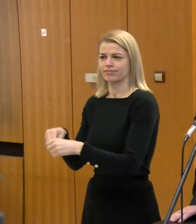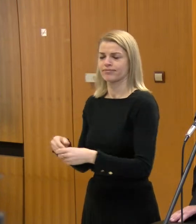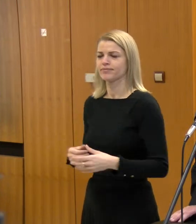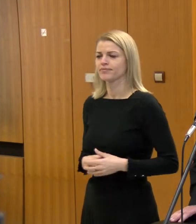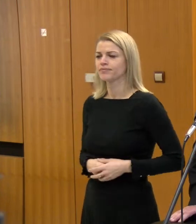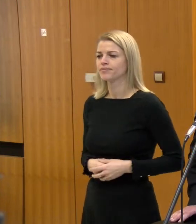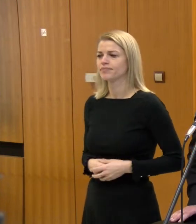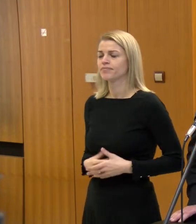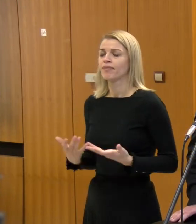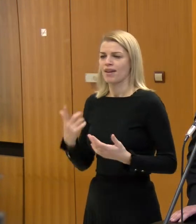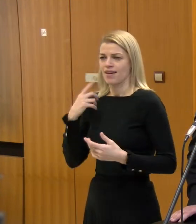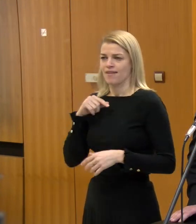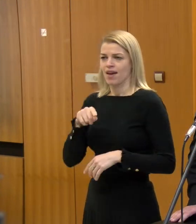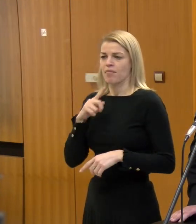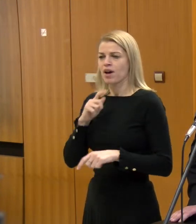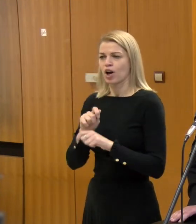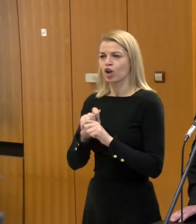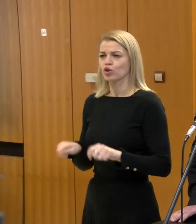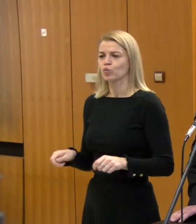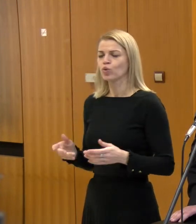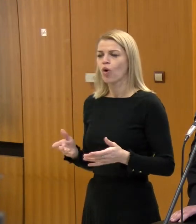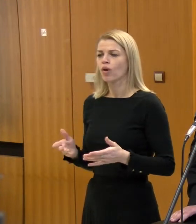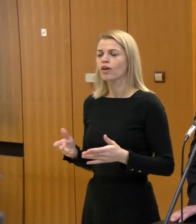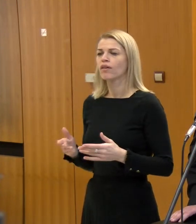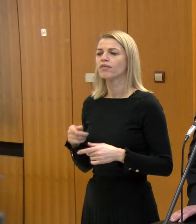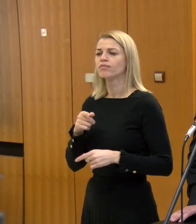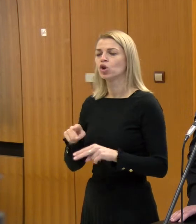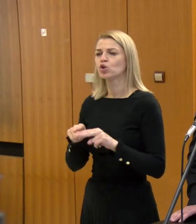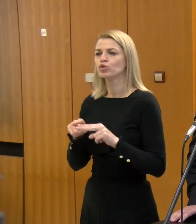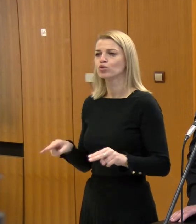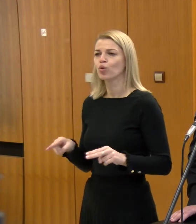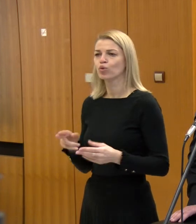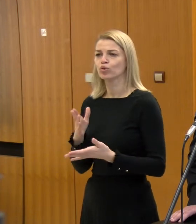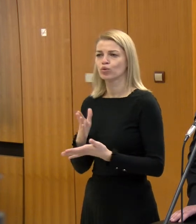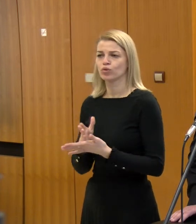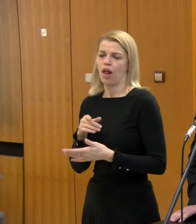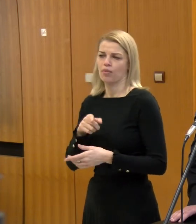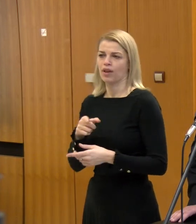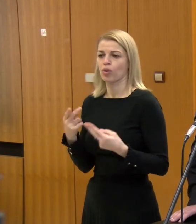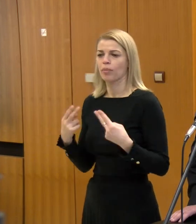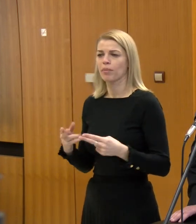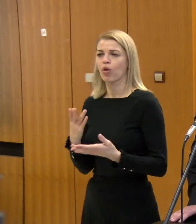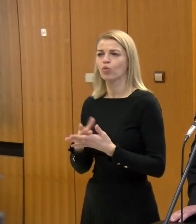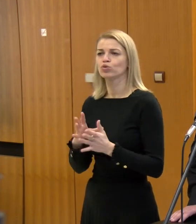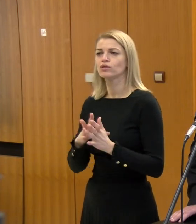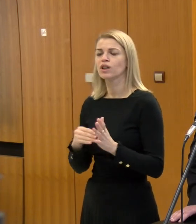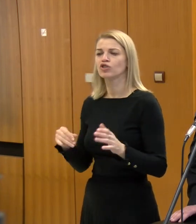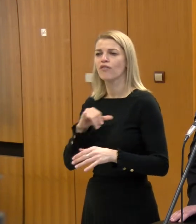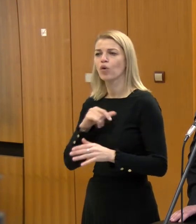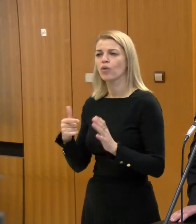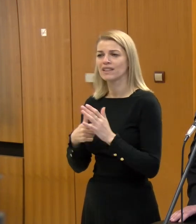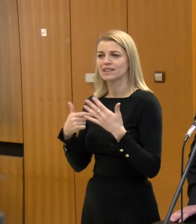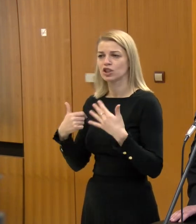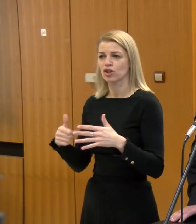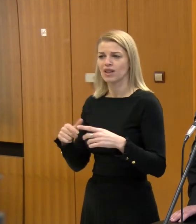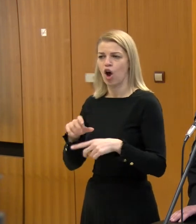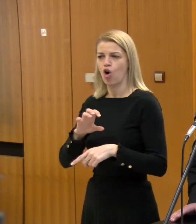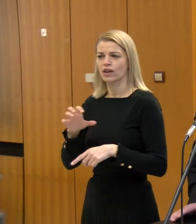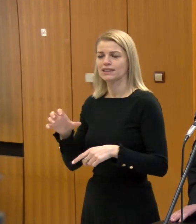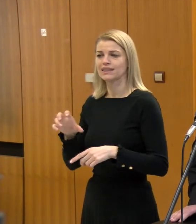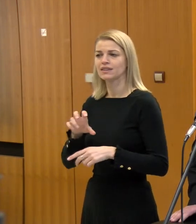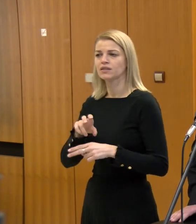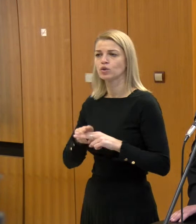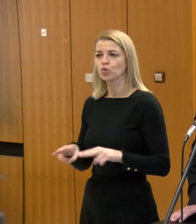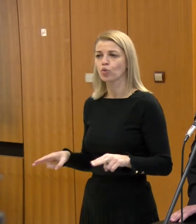Viem o tomto rozsudku prirodzene. Ten súd už tento prípad už začal na okresnom súde v roku 2016. No